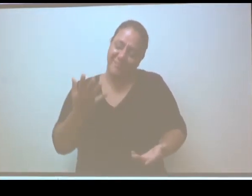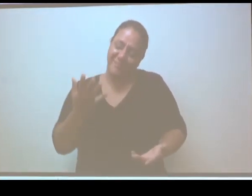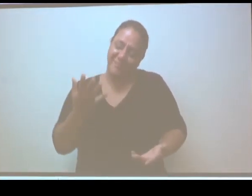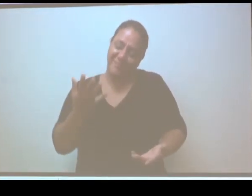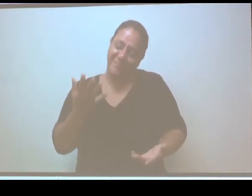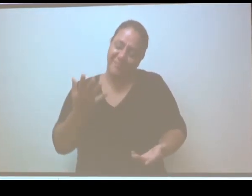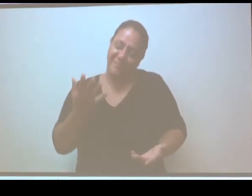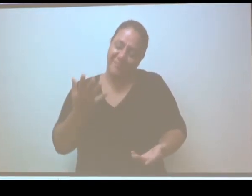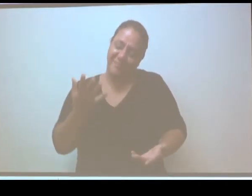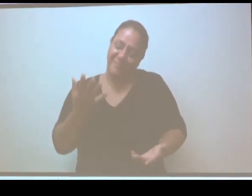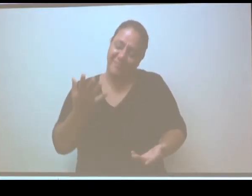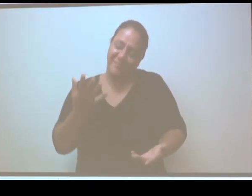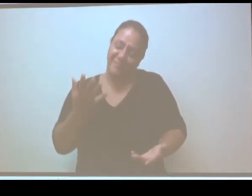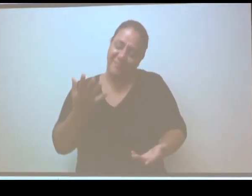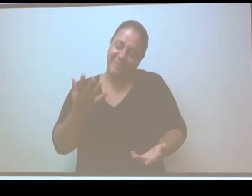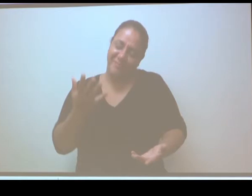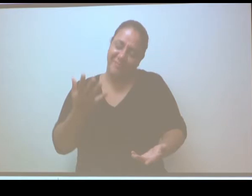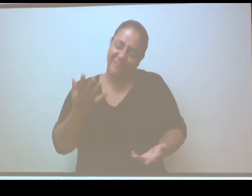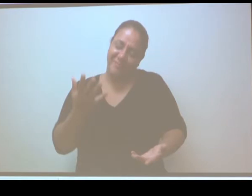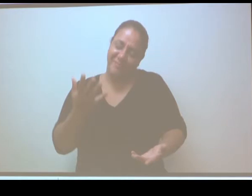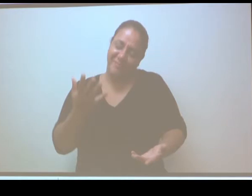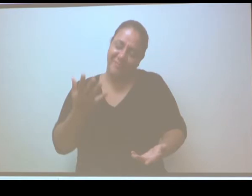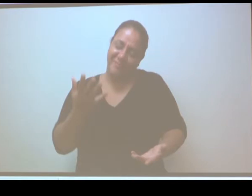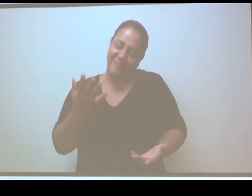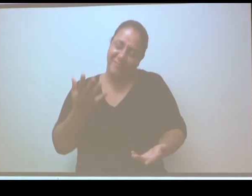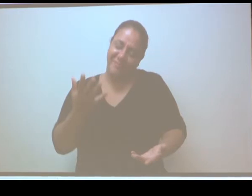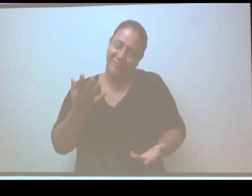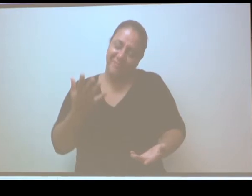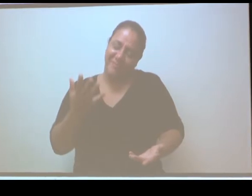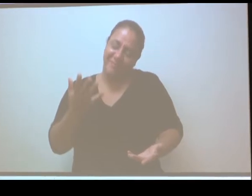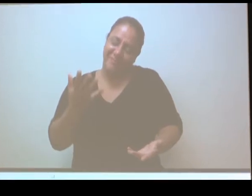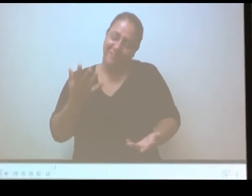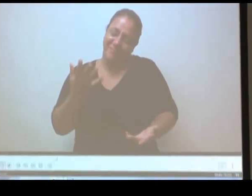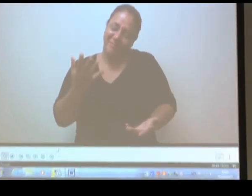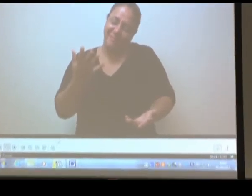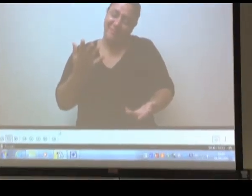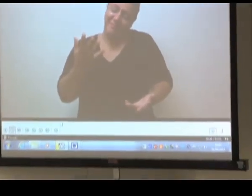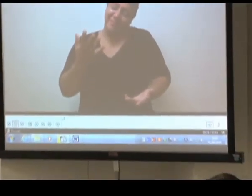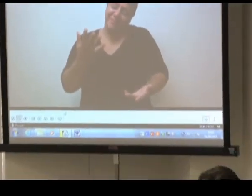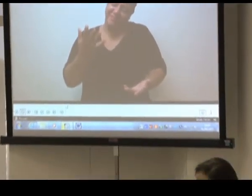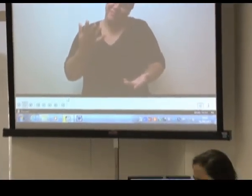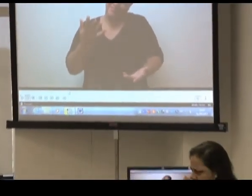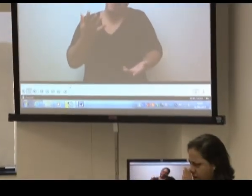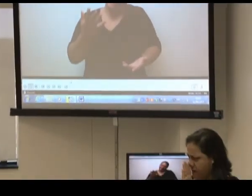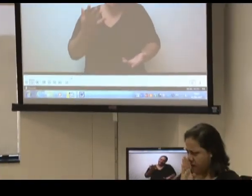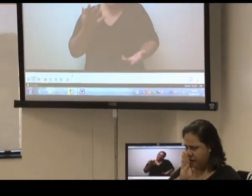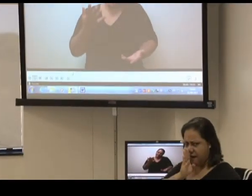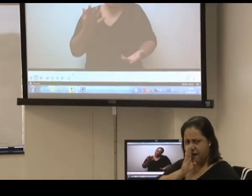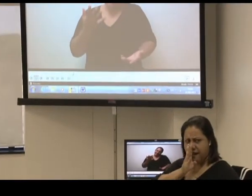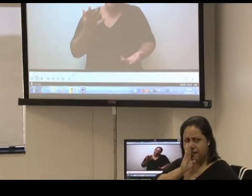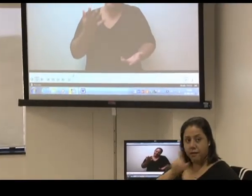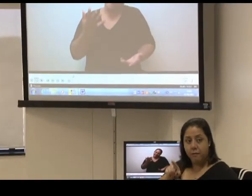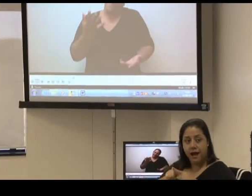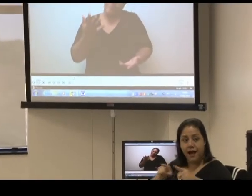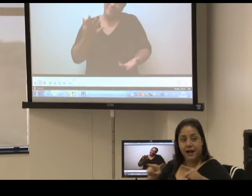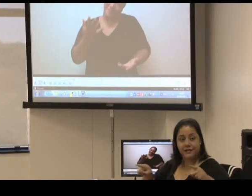Exatamente. O que é isso, então? Eu estou fazendo Luísa é séria, calada, mas